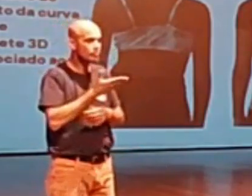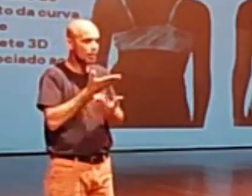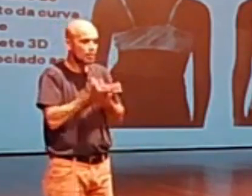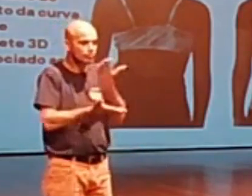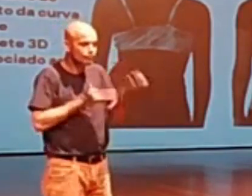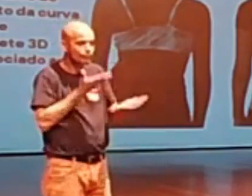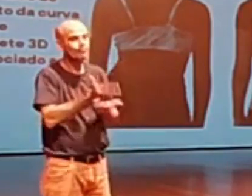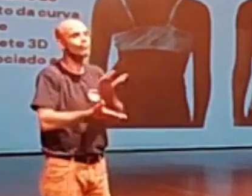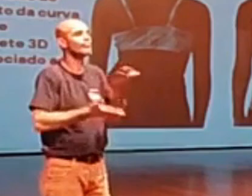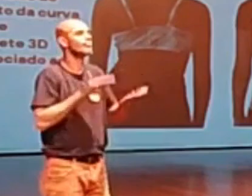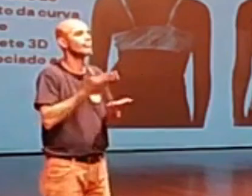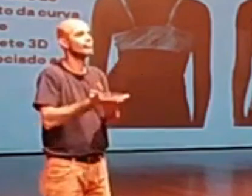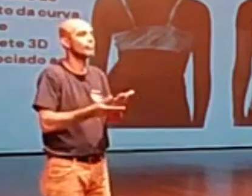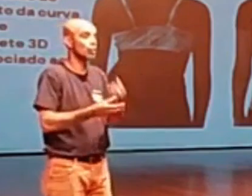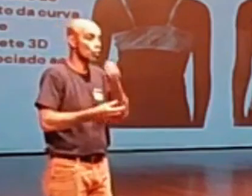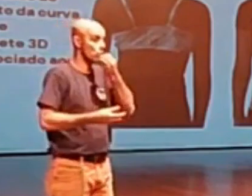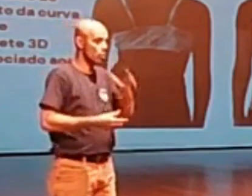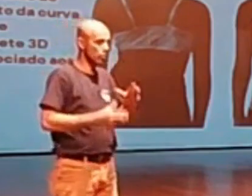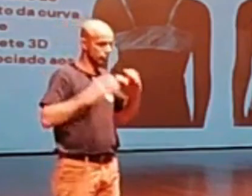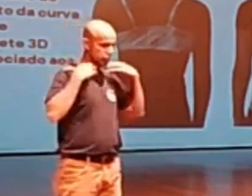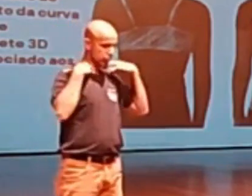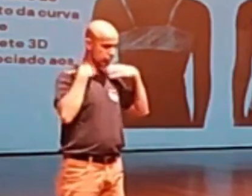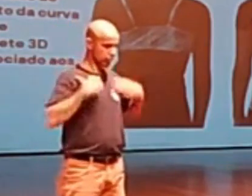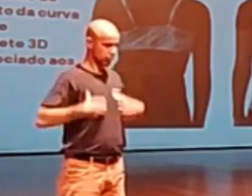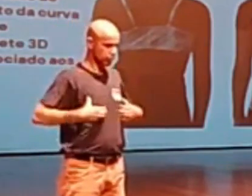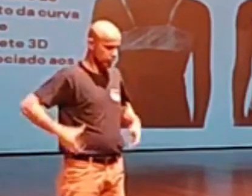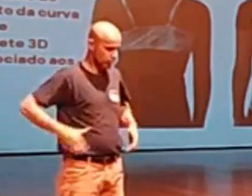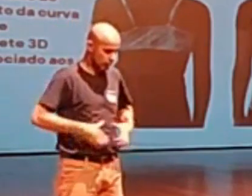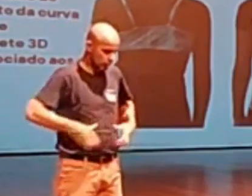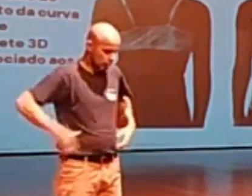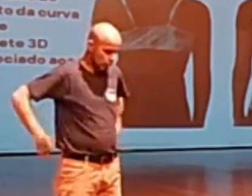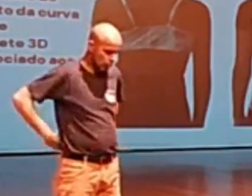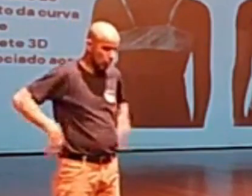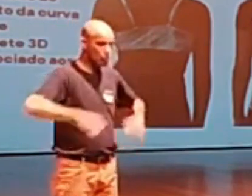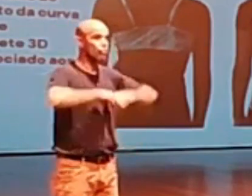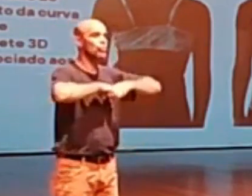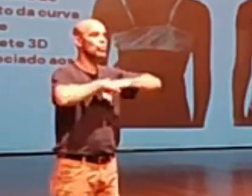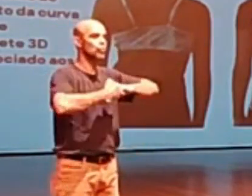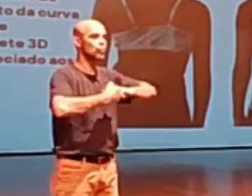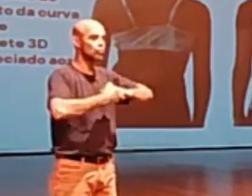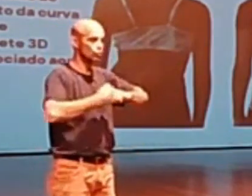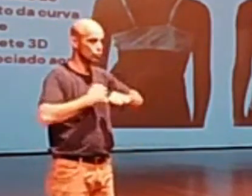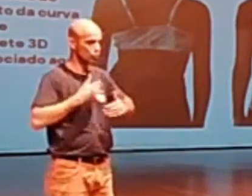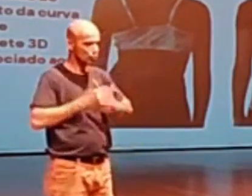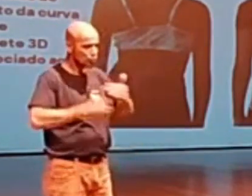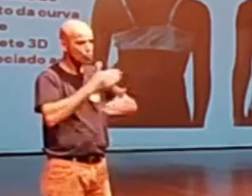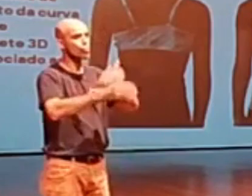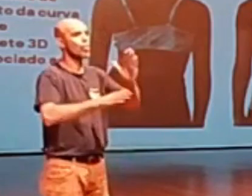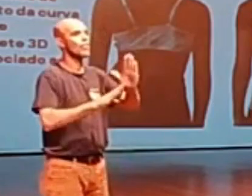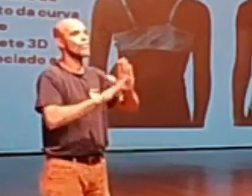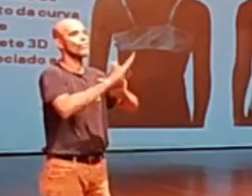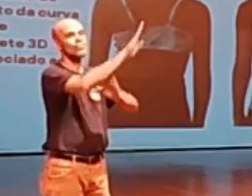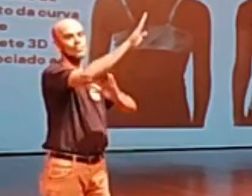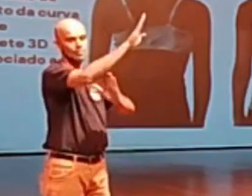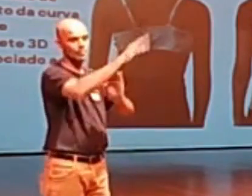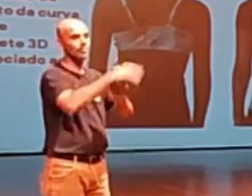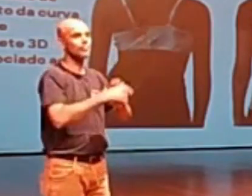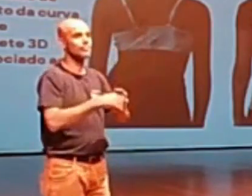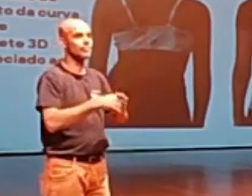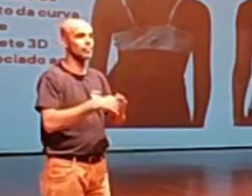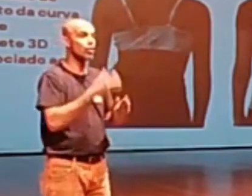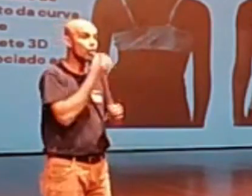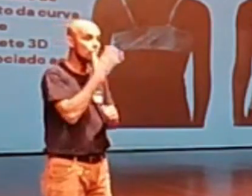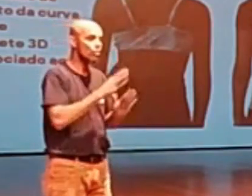terapia com um bom colete, esse paciente tem grandes chances de ter bons resultados. Por bons resultados,